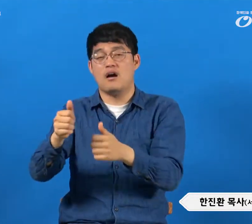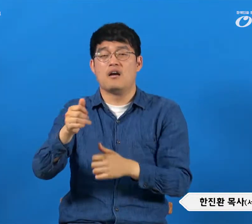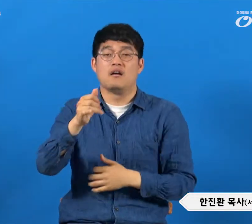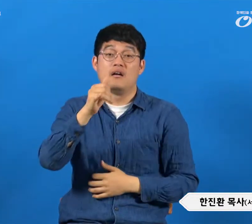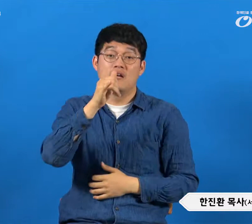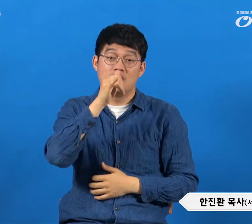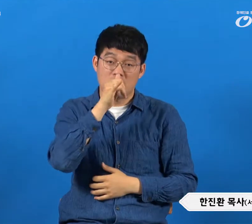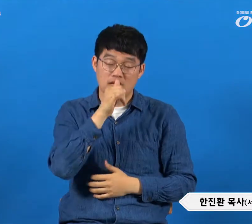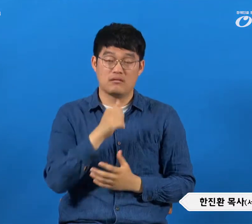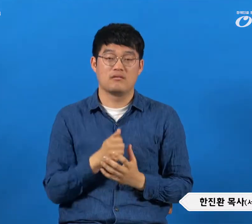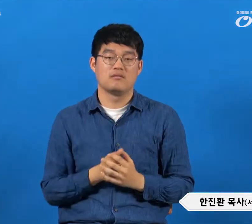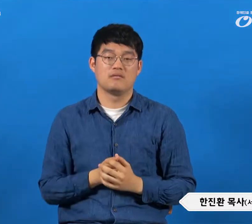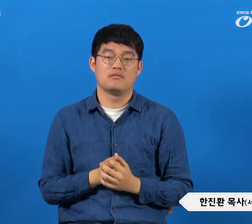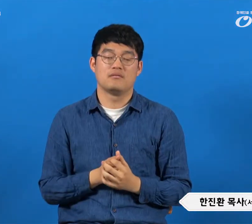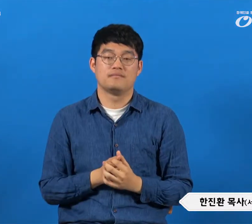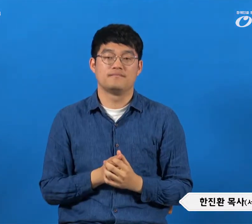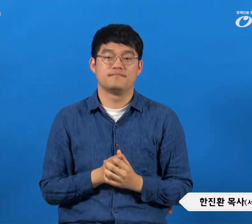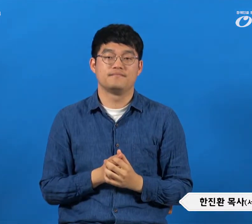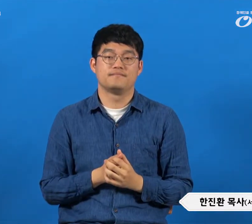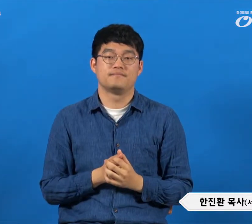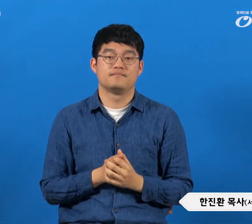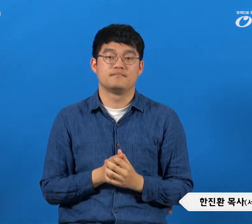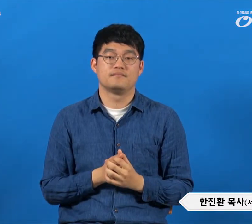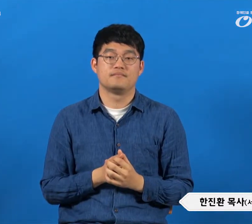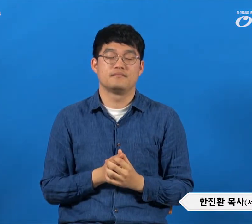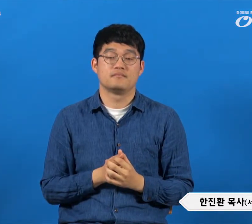심판이 소낙비처럼 퍼붓기를 시작합니다.